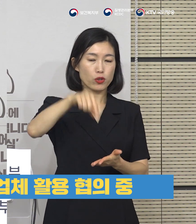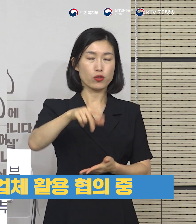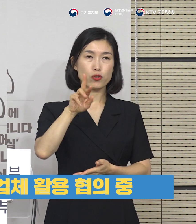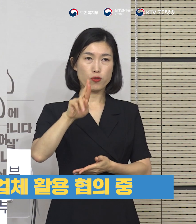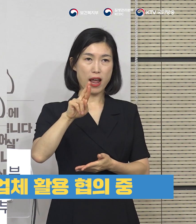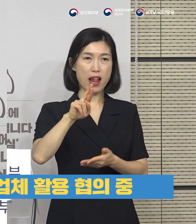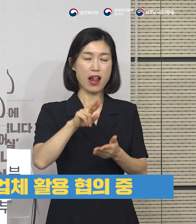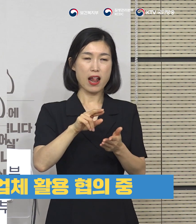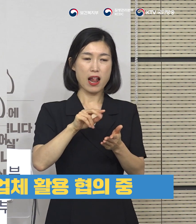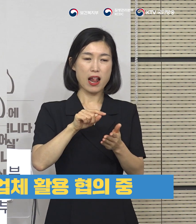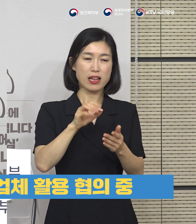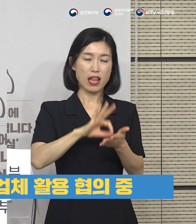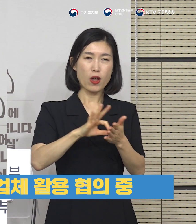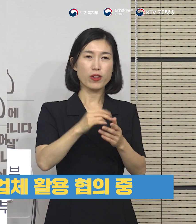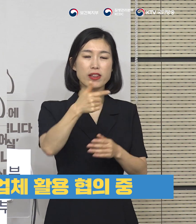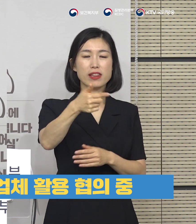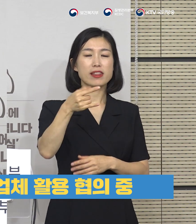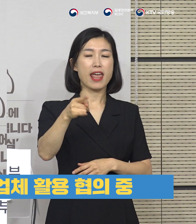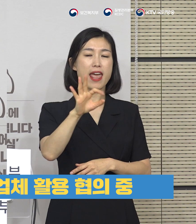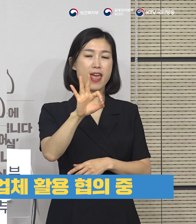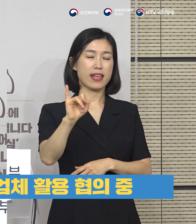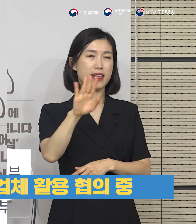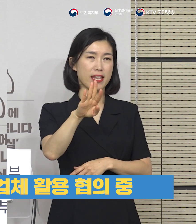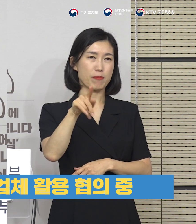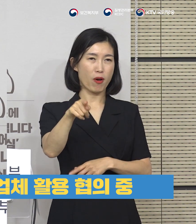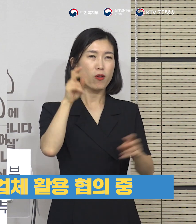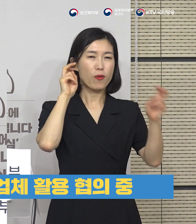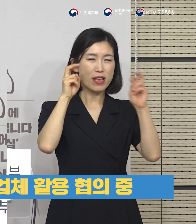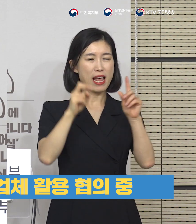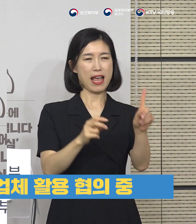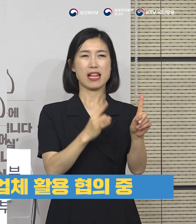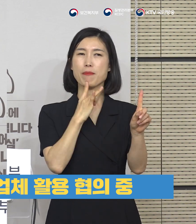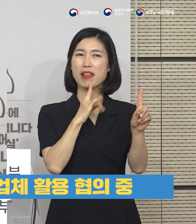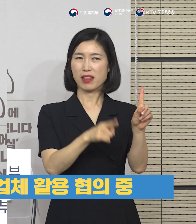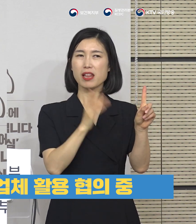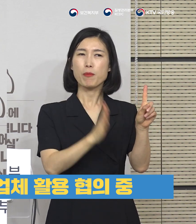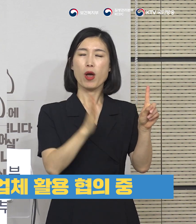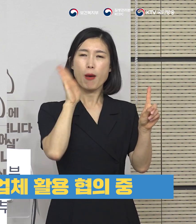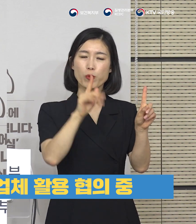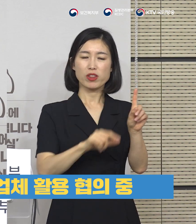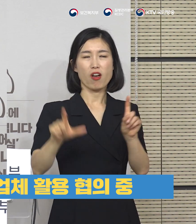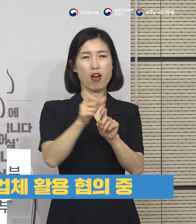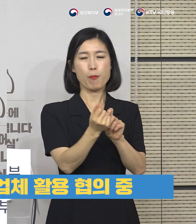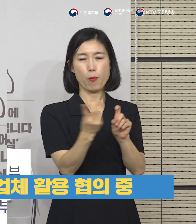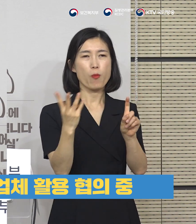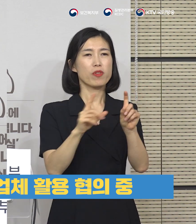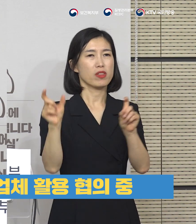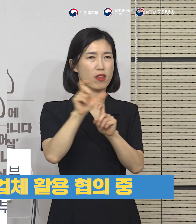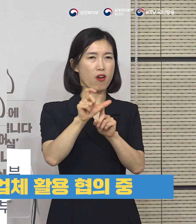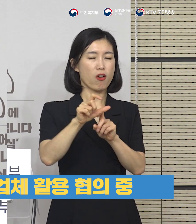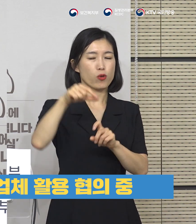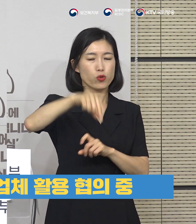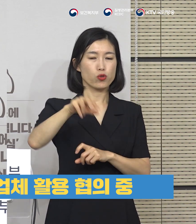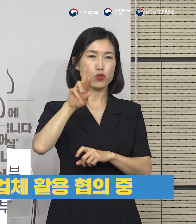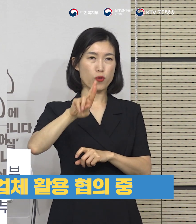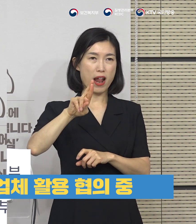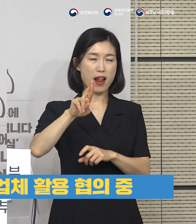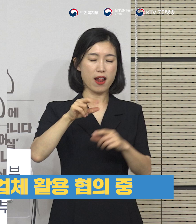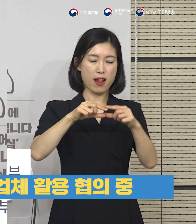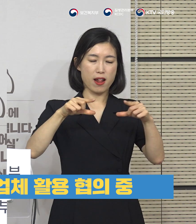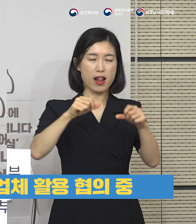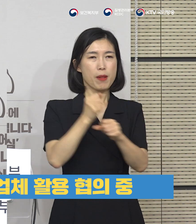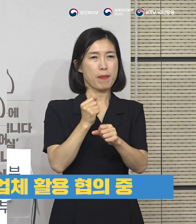제공하고 있는 네이버 이외의 다른 플랫폼 업체를 통해서도 추가적인 그 QR 코드